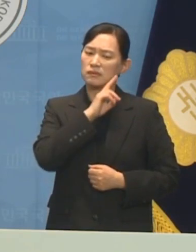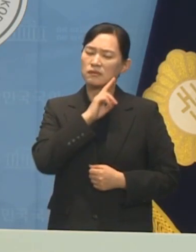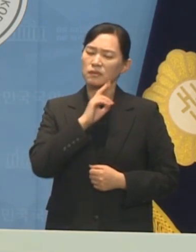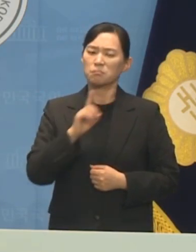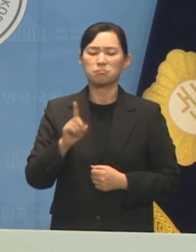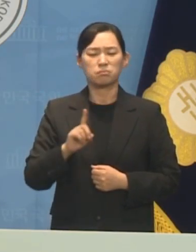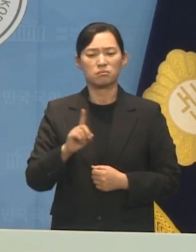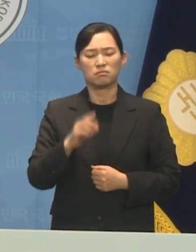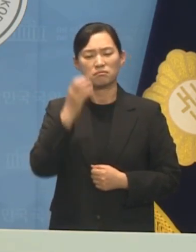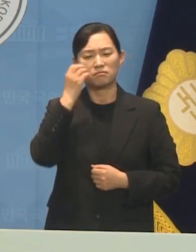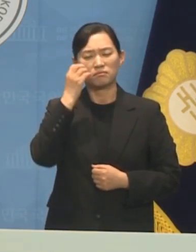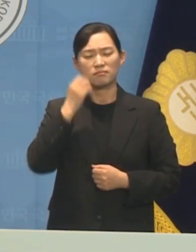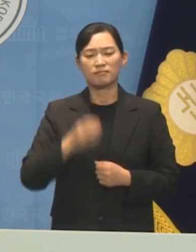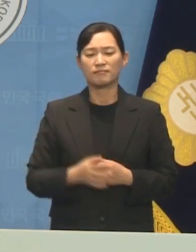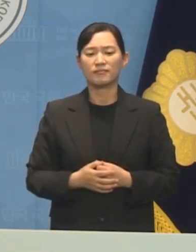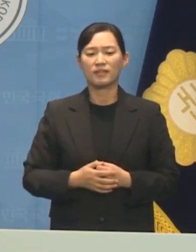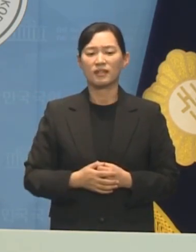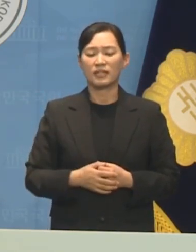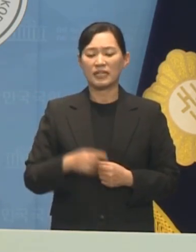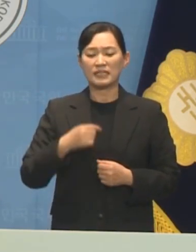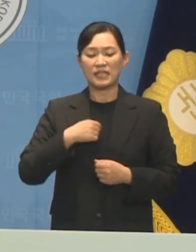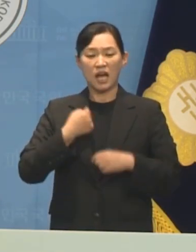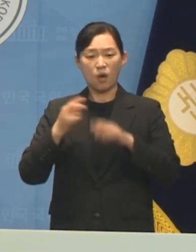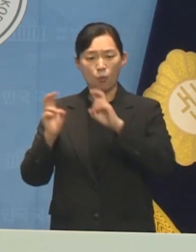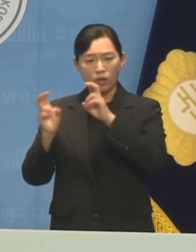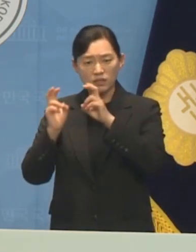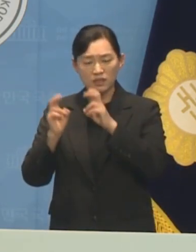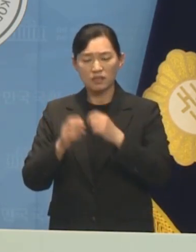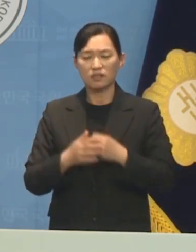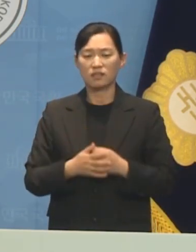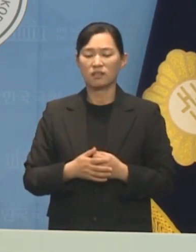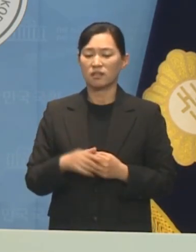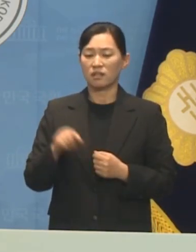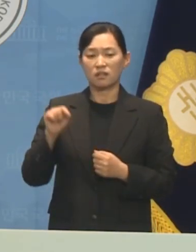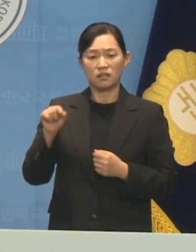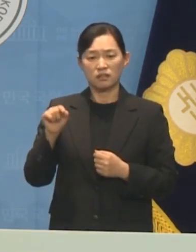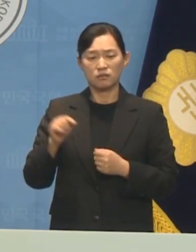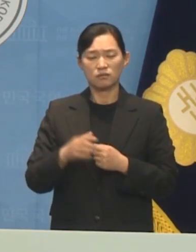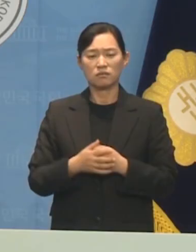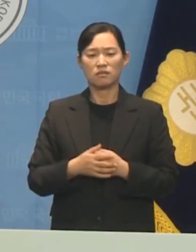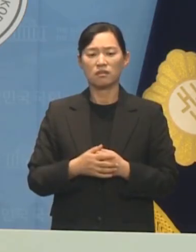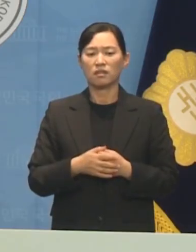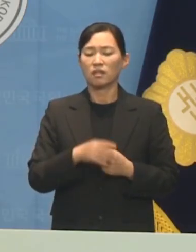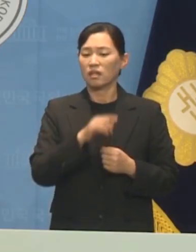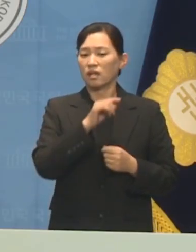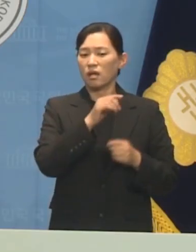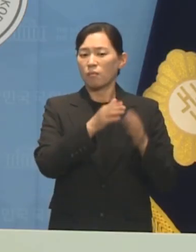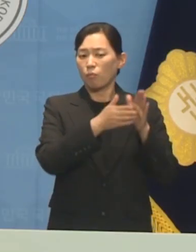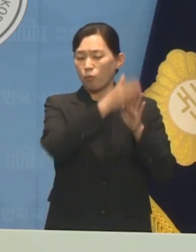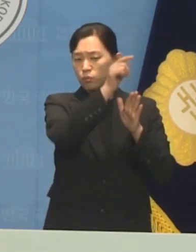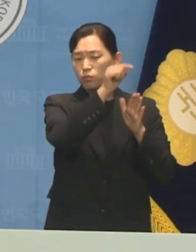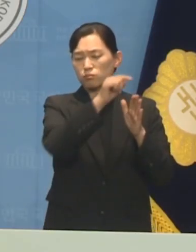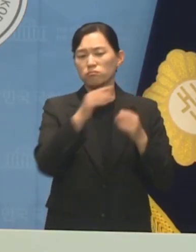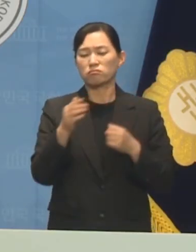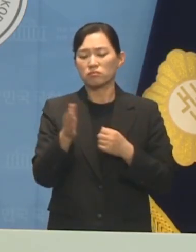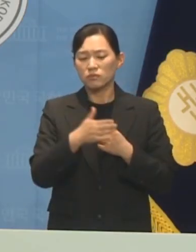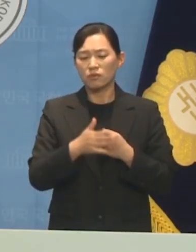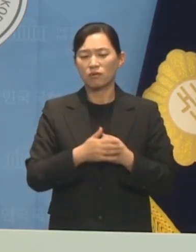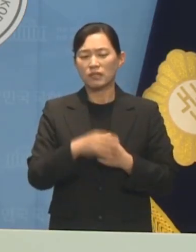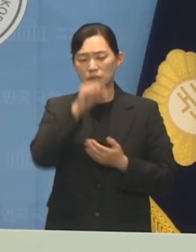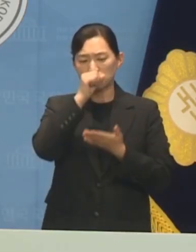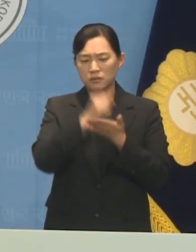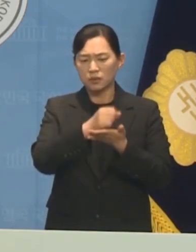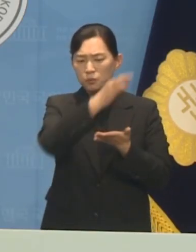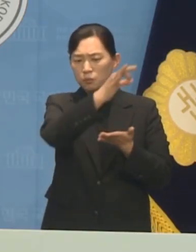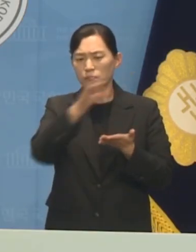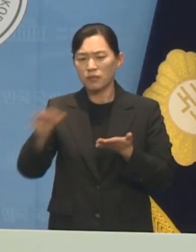수밖에 없습니다. 자회사인 청혼아이스 엔지니어링이 원청으로부터 정상적인 매출 단가를